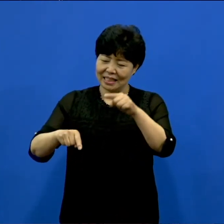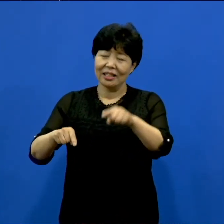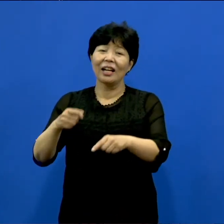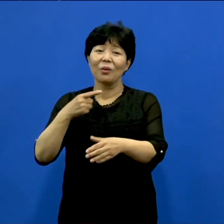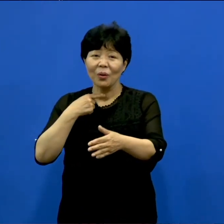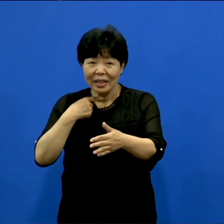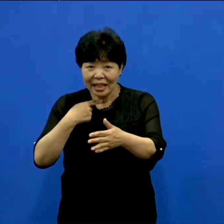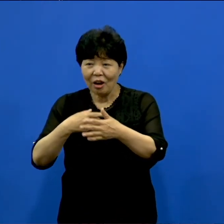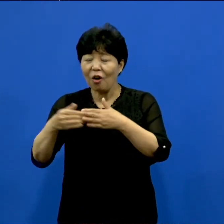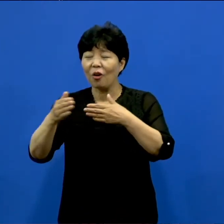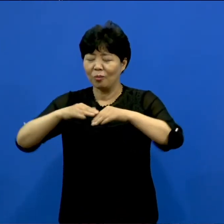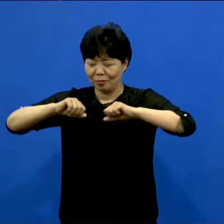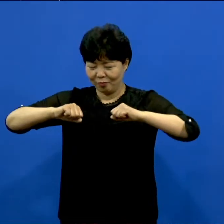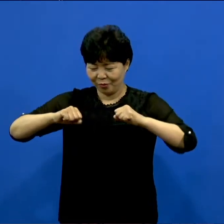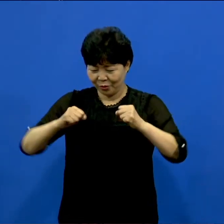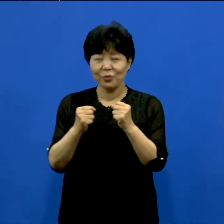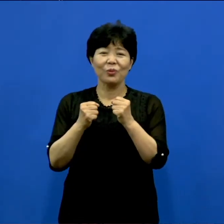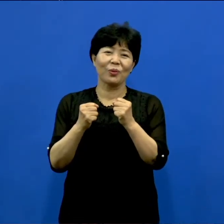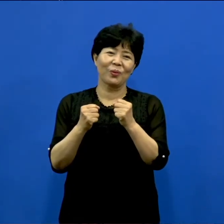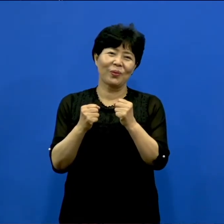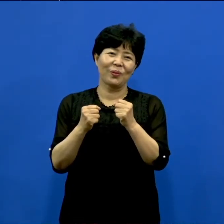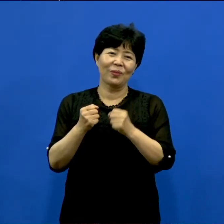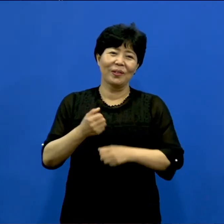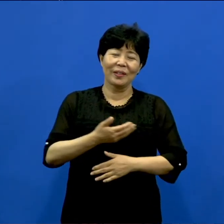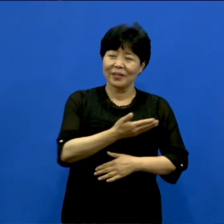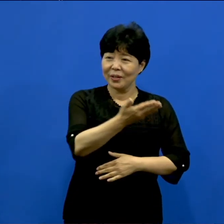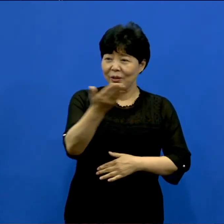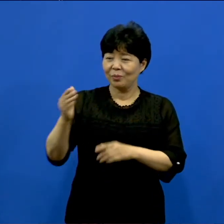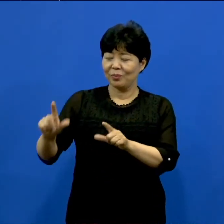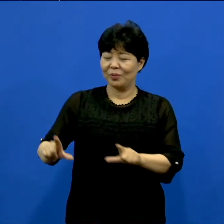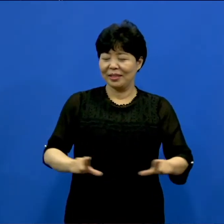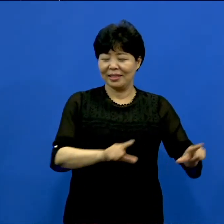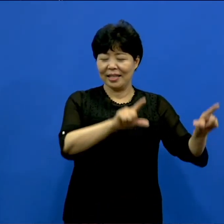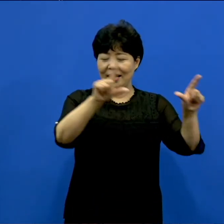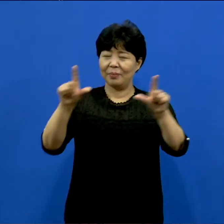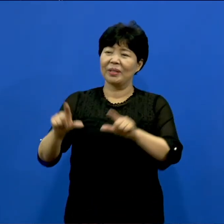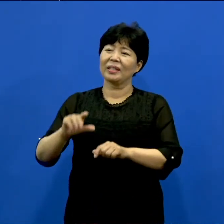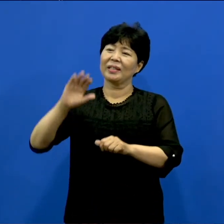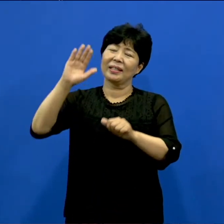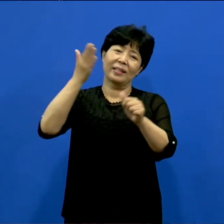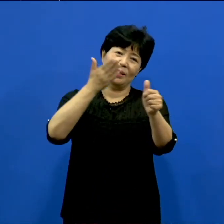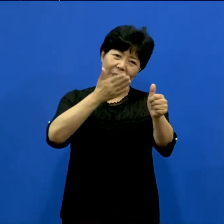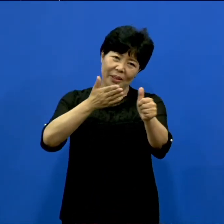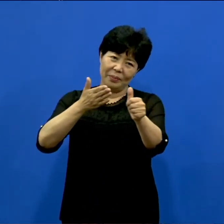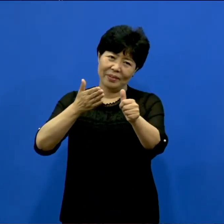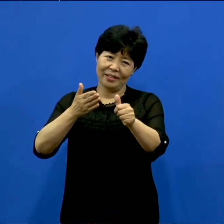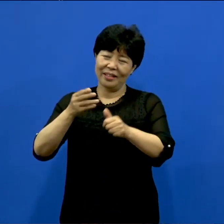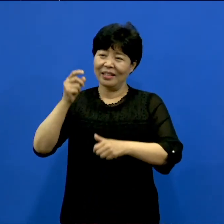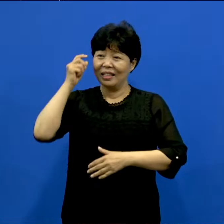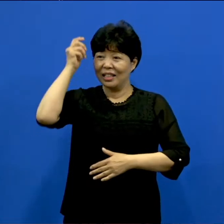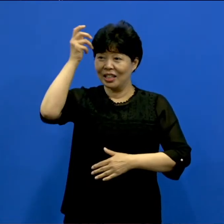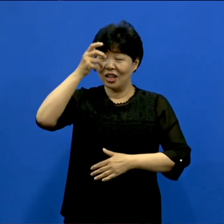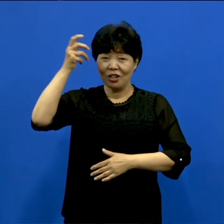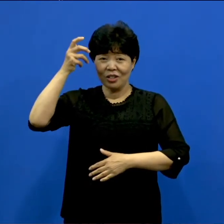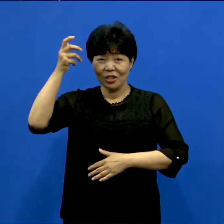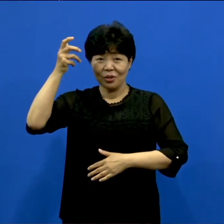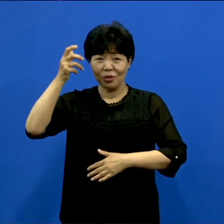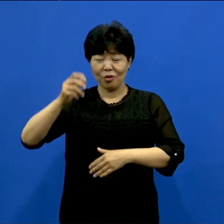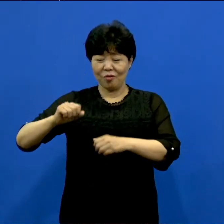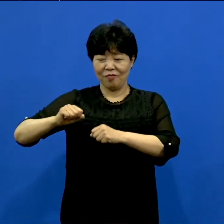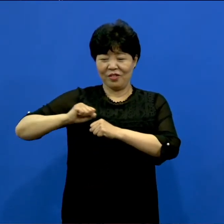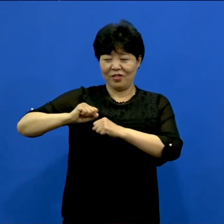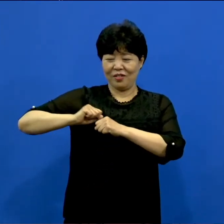대로 순종하는 여러분들의 삶이 되셔서 영적 전사들이 되시고 세상 속에서